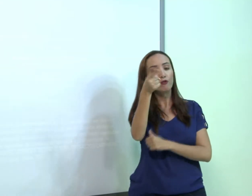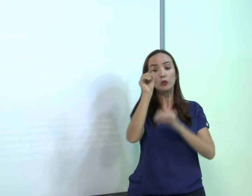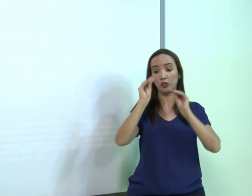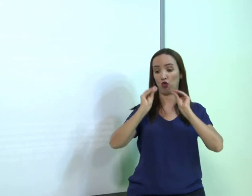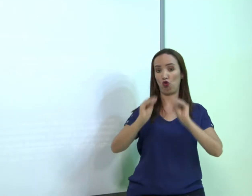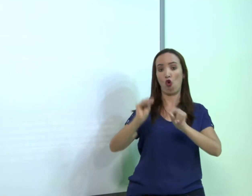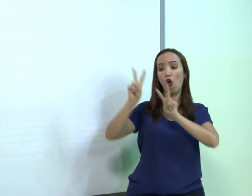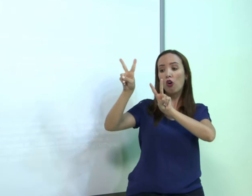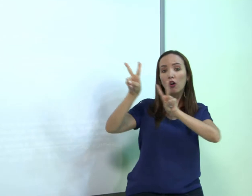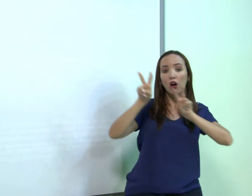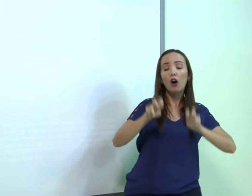Primeiramente,